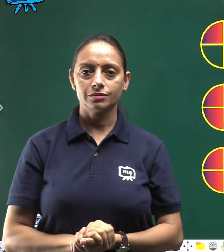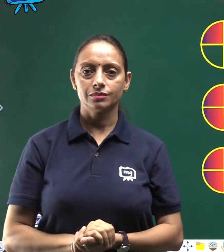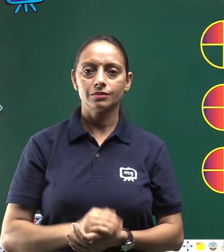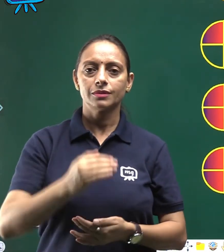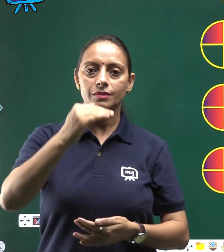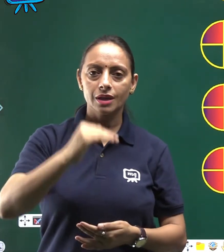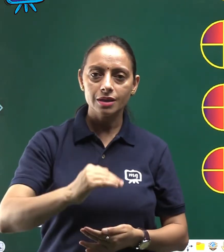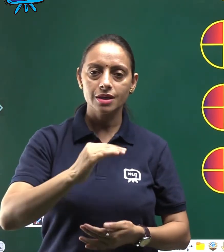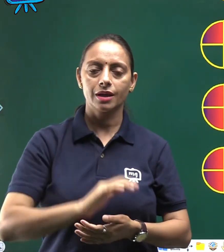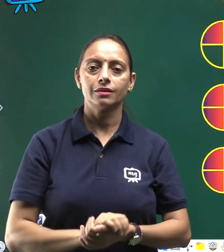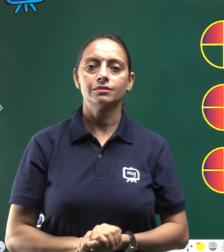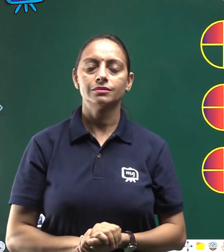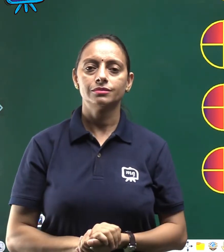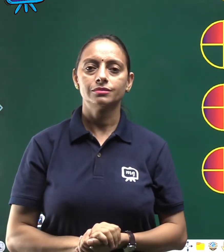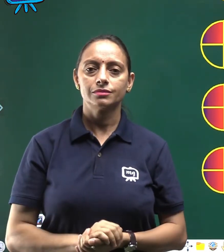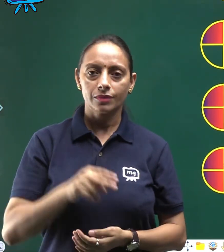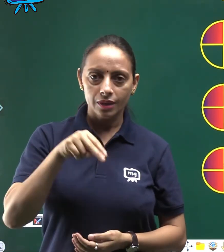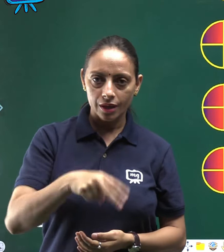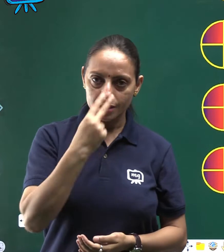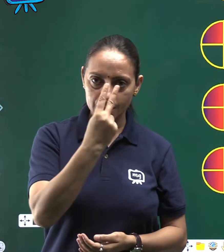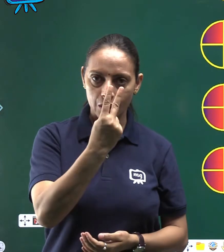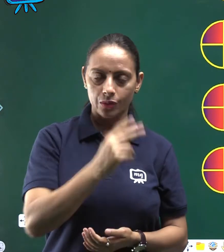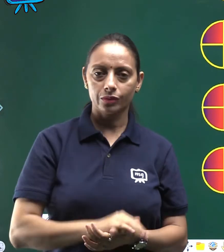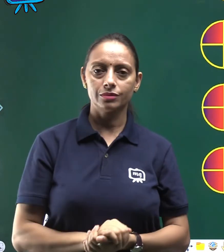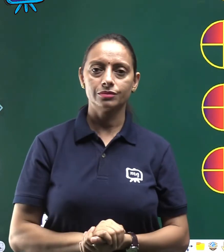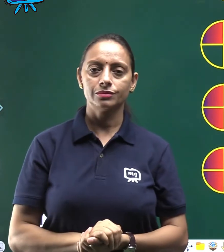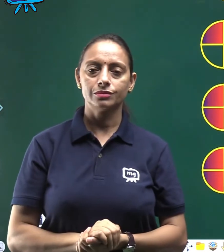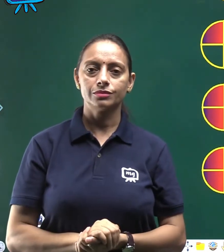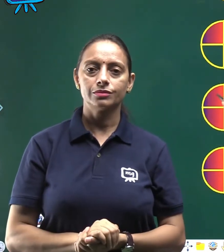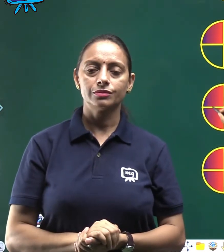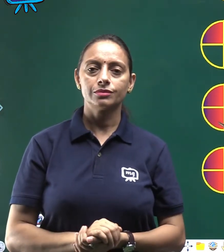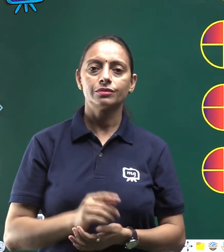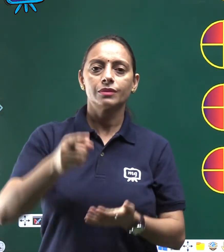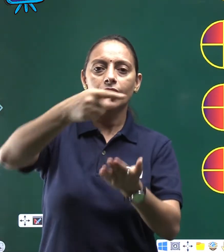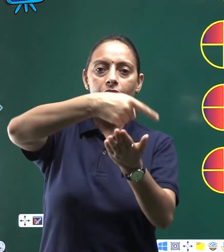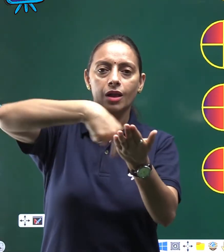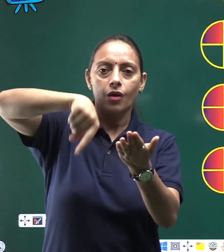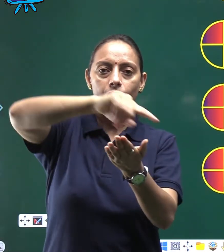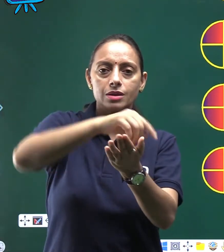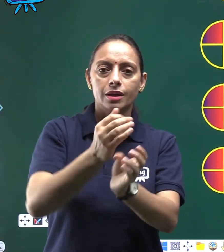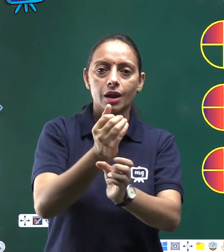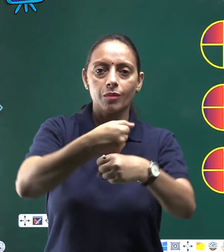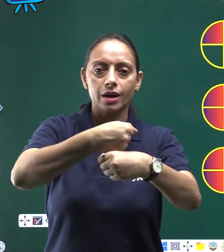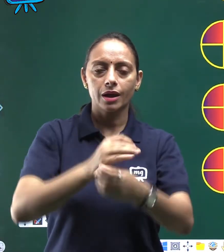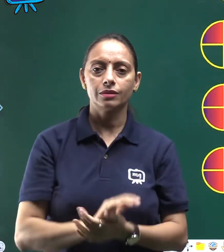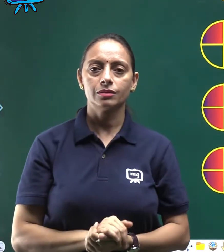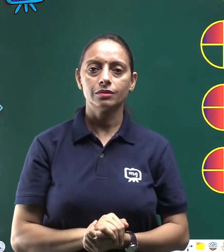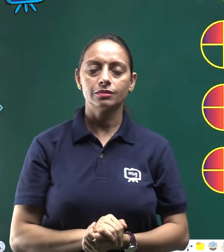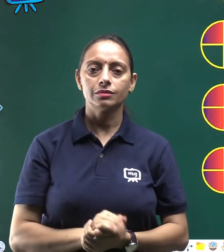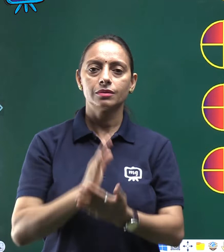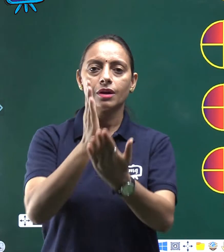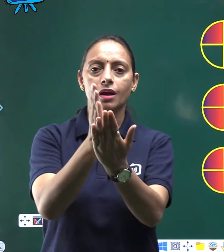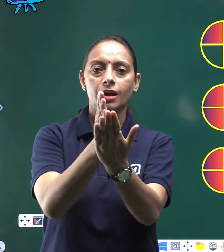इसी तरह नीचे देखो, एक गोल सर्किल बना हुआ है,